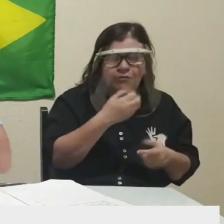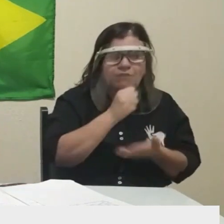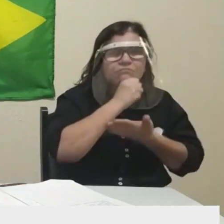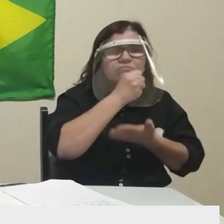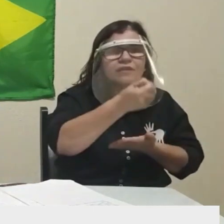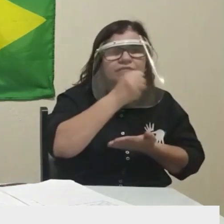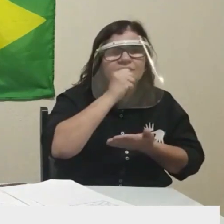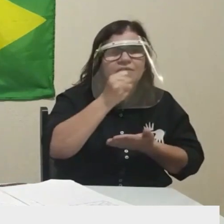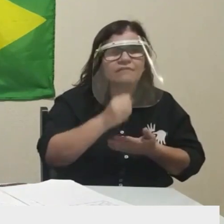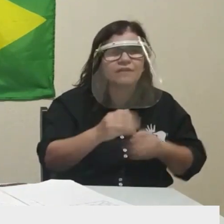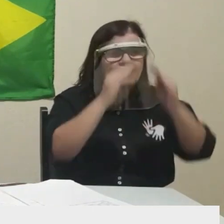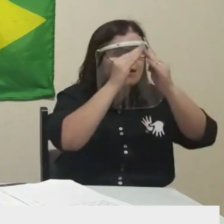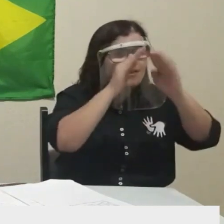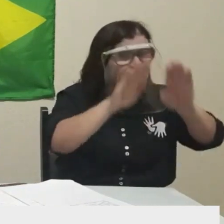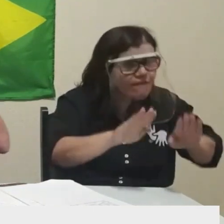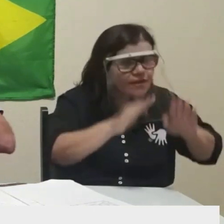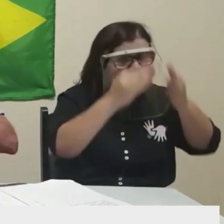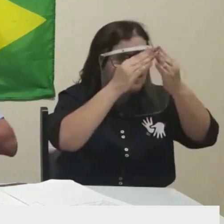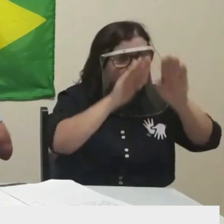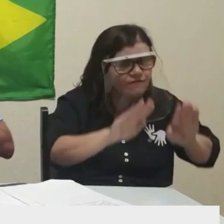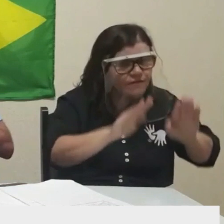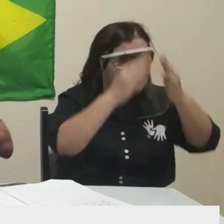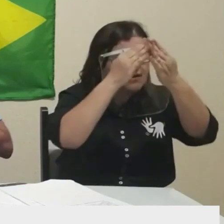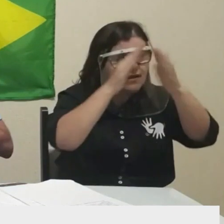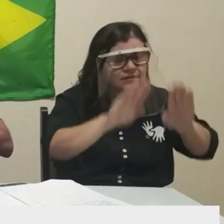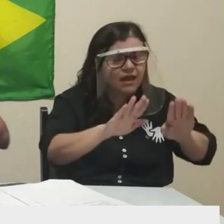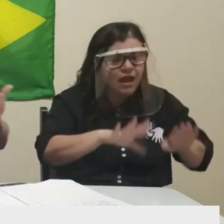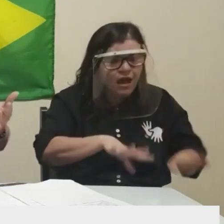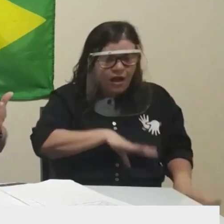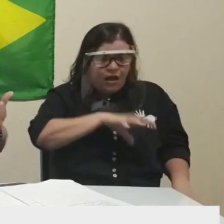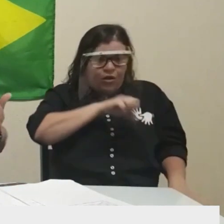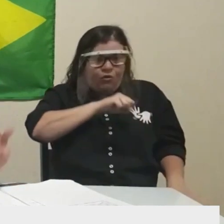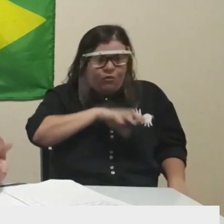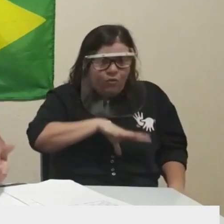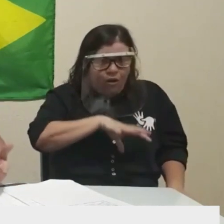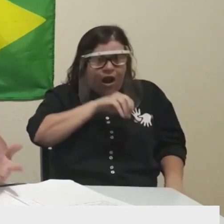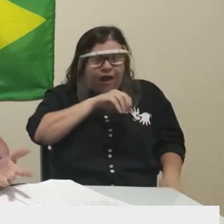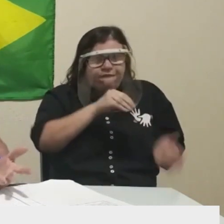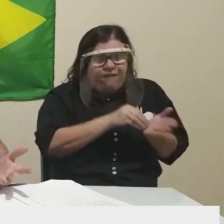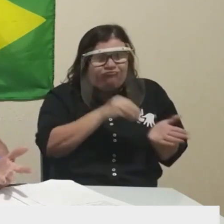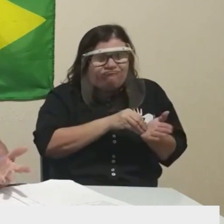vocês? Fique em casa, quando faltar, você vai para o hospital. Para quê?